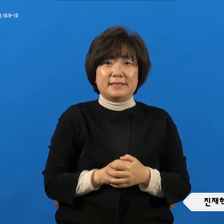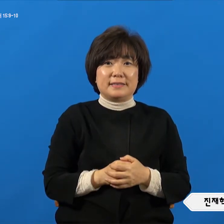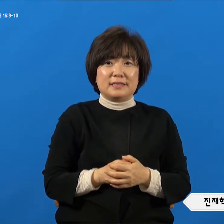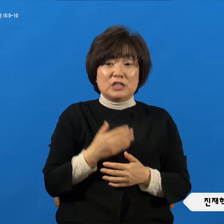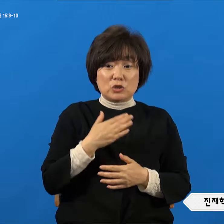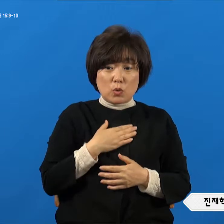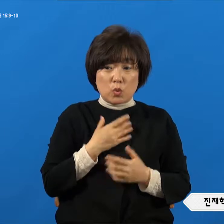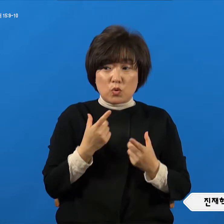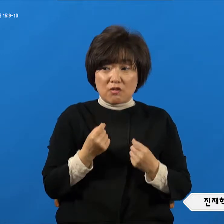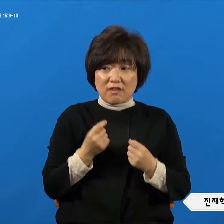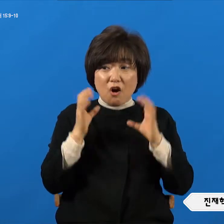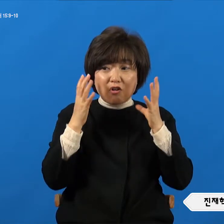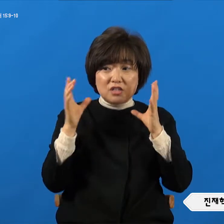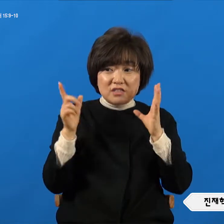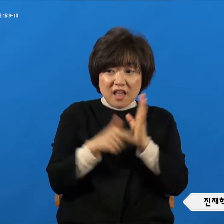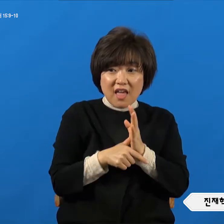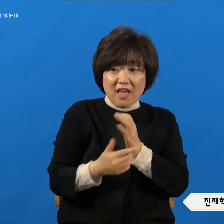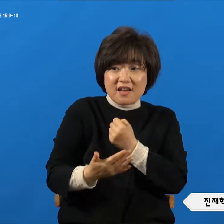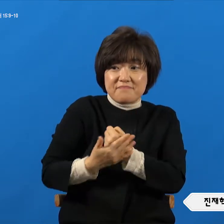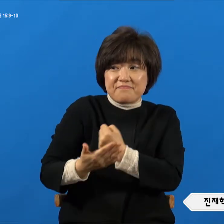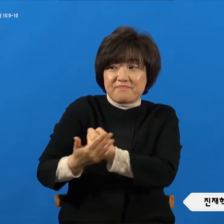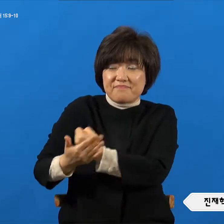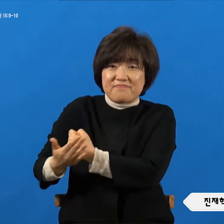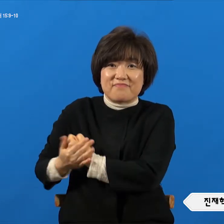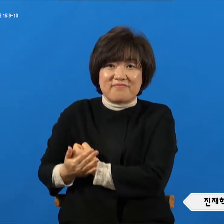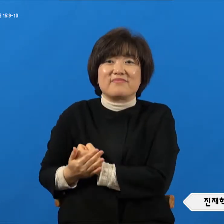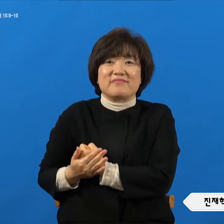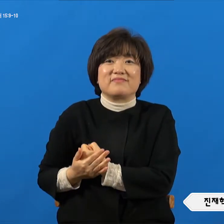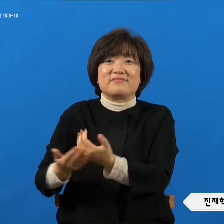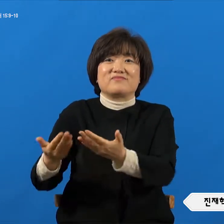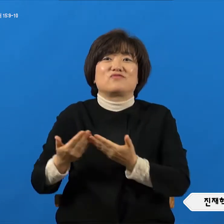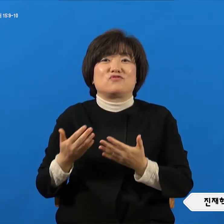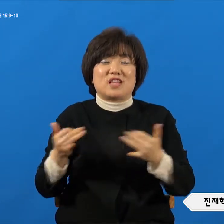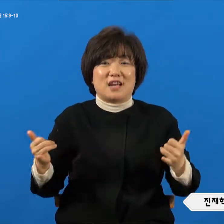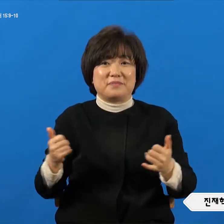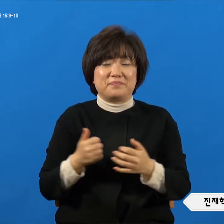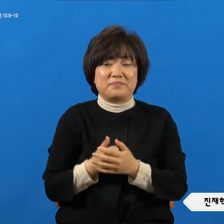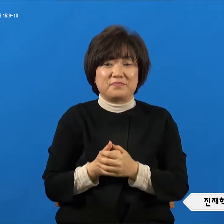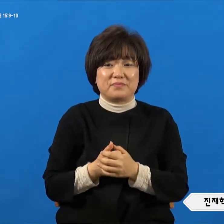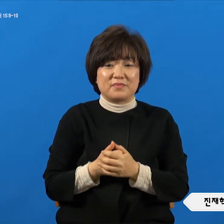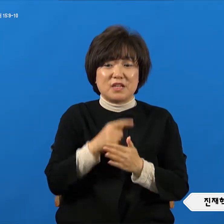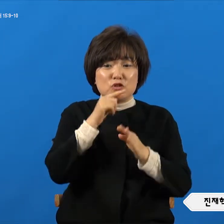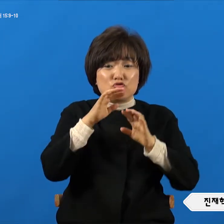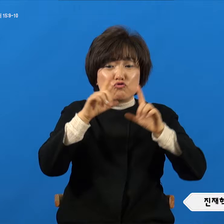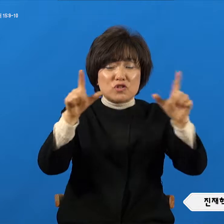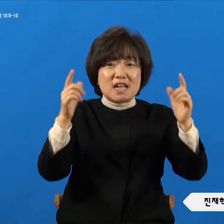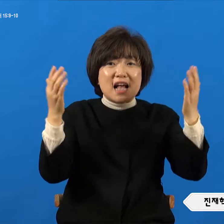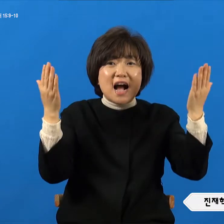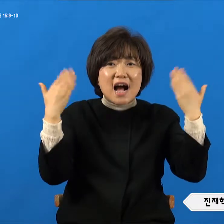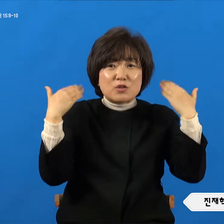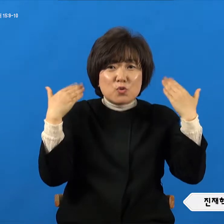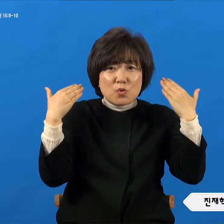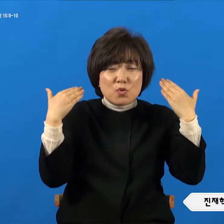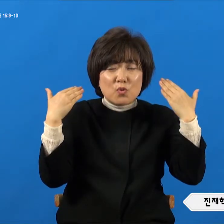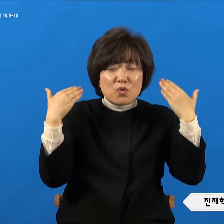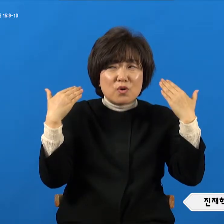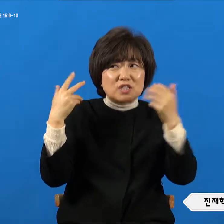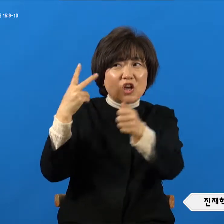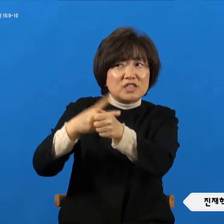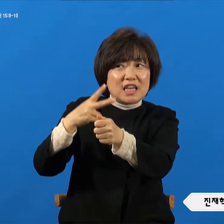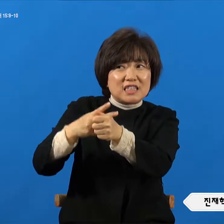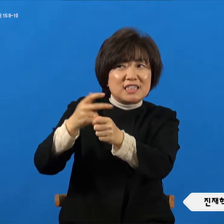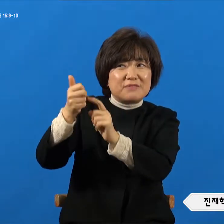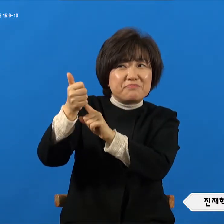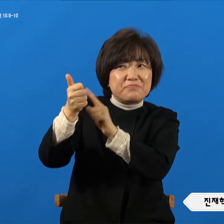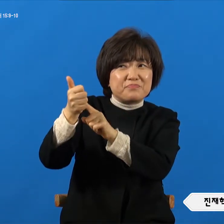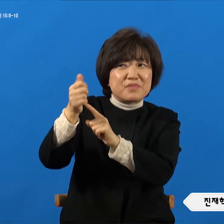그렇게 힘이 되고 격려가 됐던 저희 썬데이 스쿨 티처였던 안 선생님이란 분을 기억합니다.